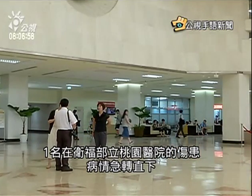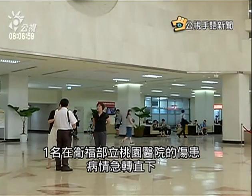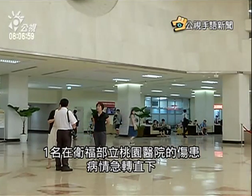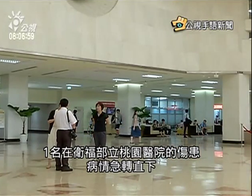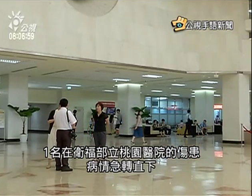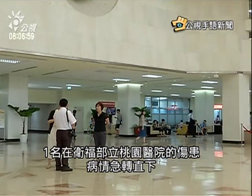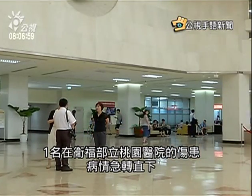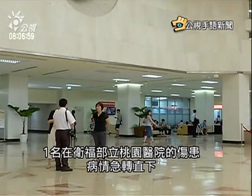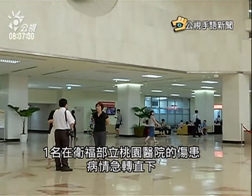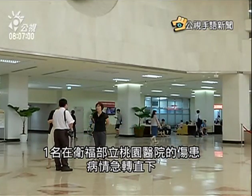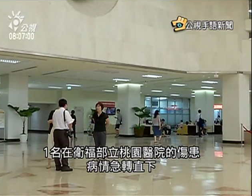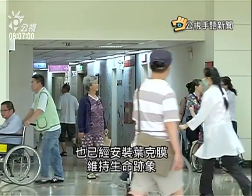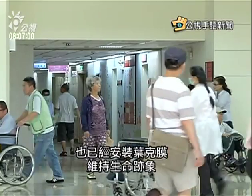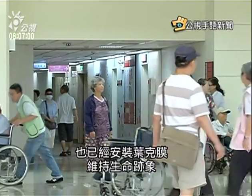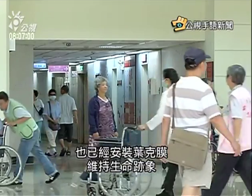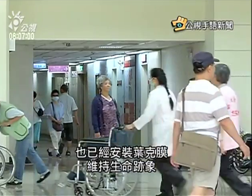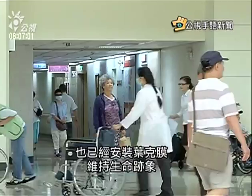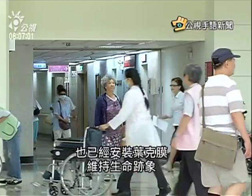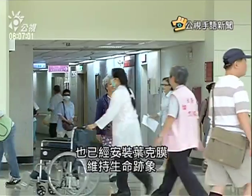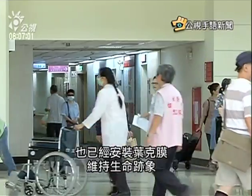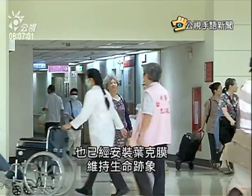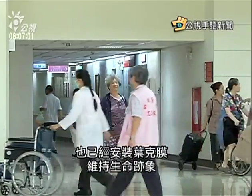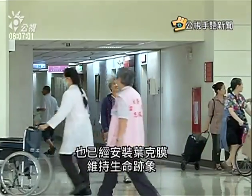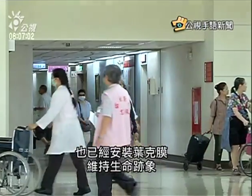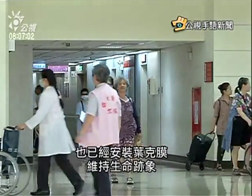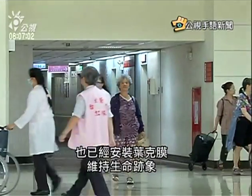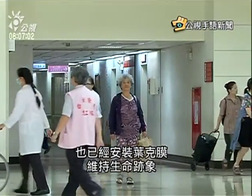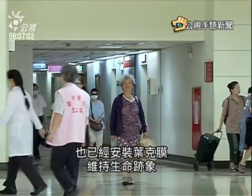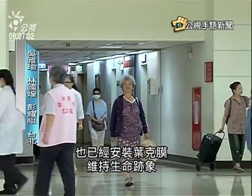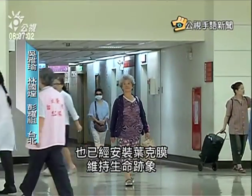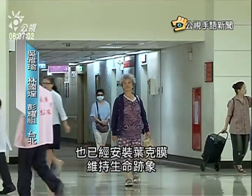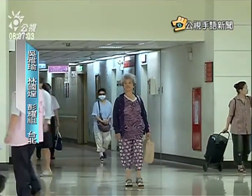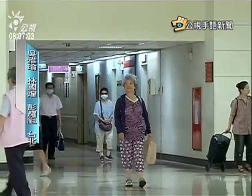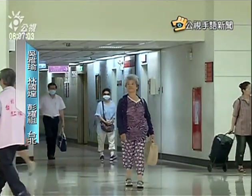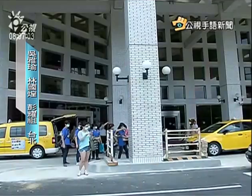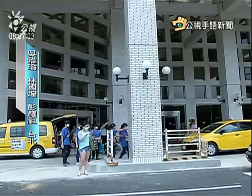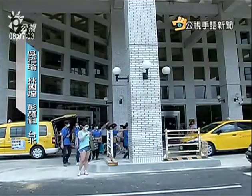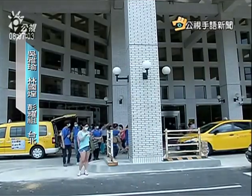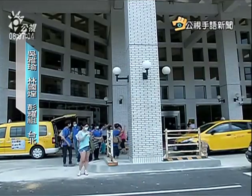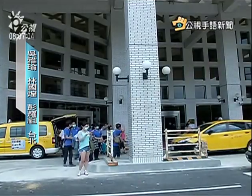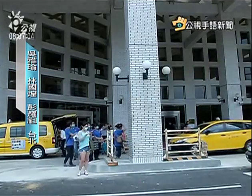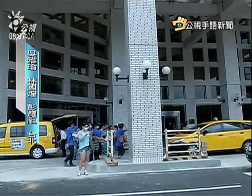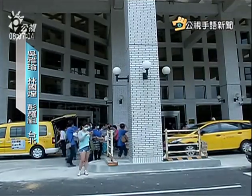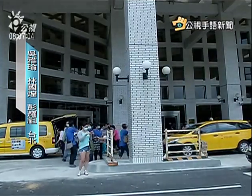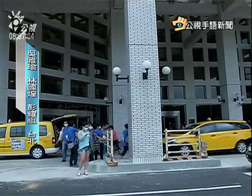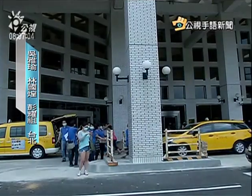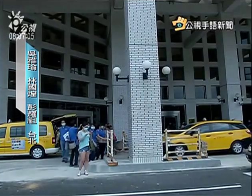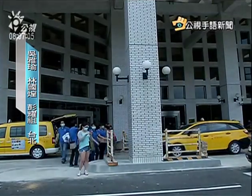急转直下，也已经安装叶克膜维持生命迹象。记者吴友林、国黄鹏耀组台报道。